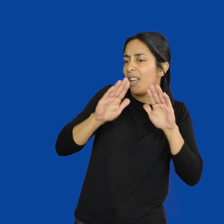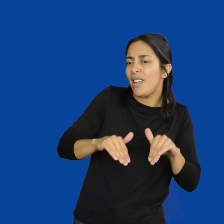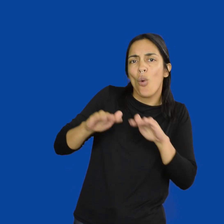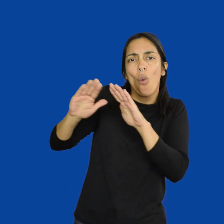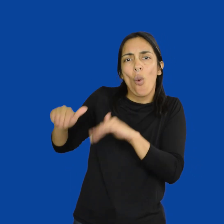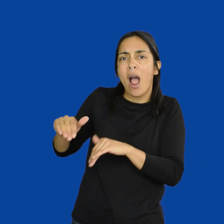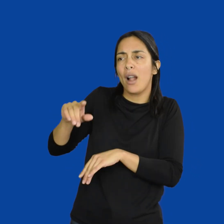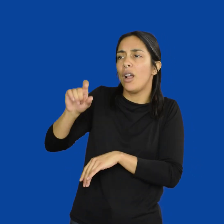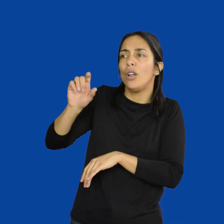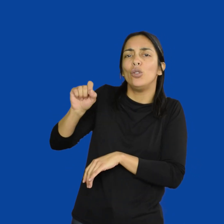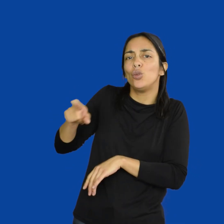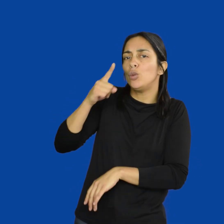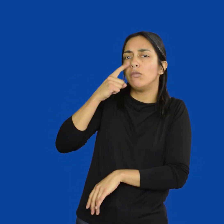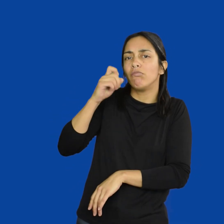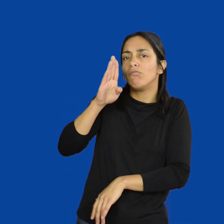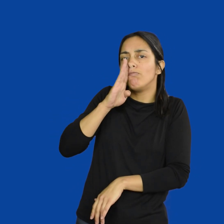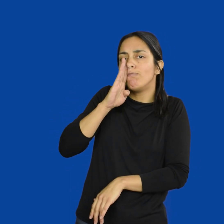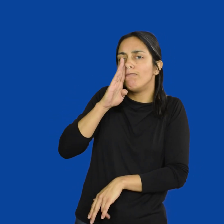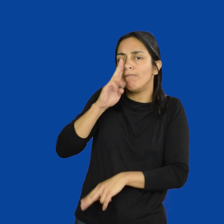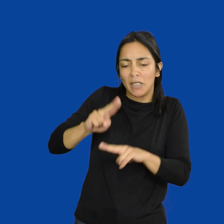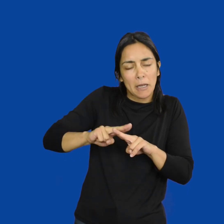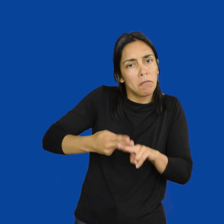generando repeticiones y obsesiones.